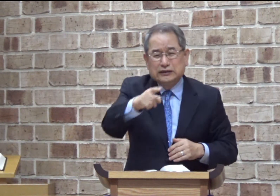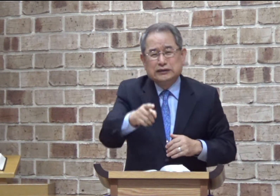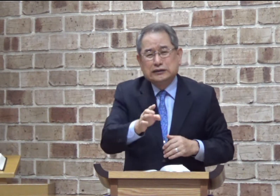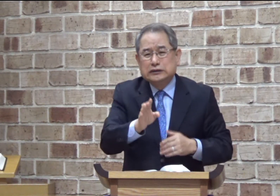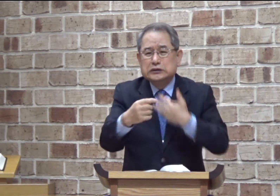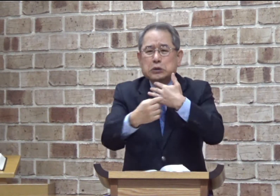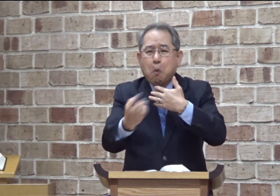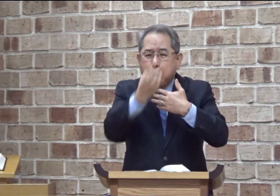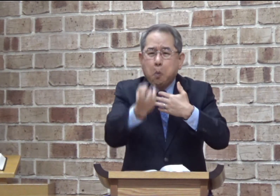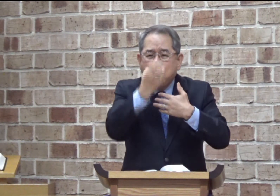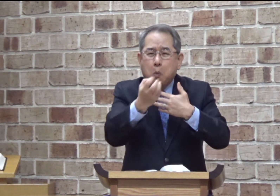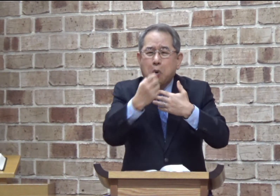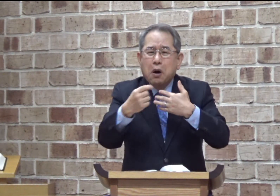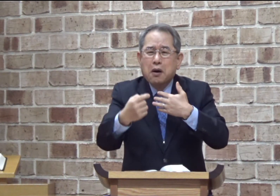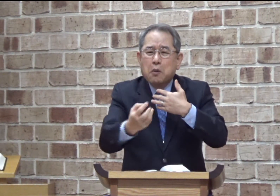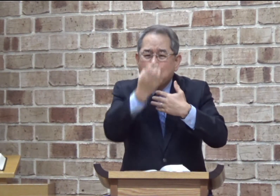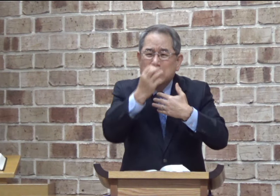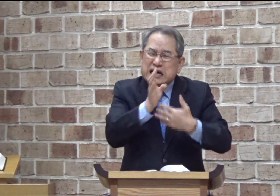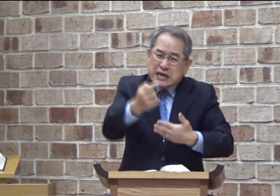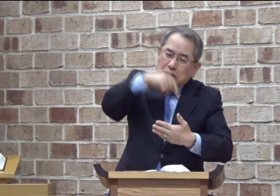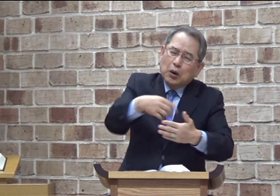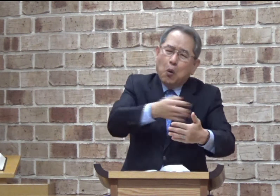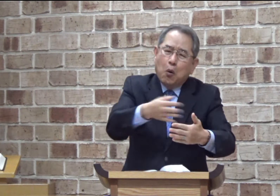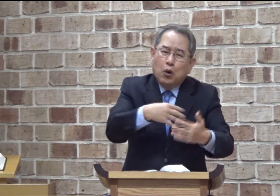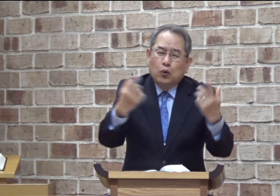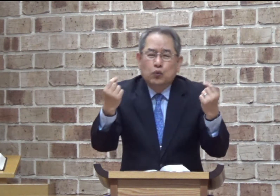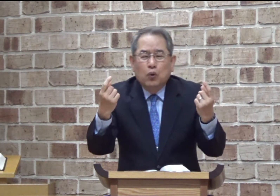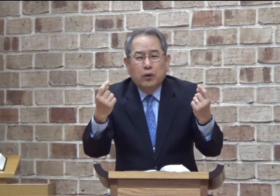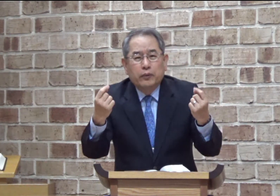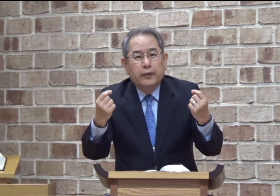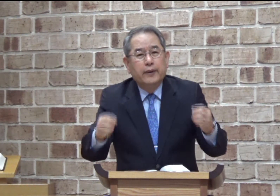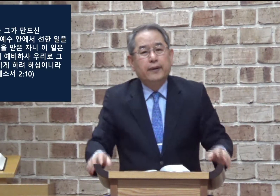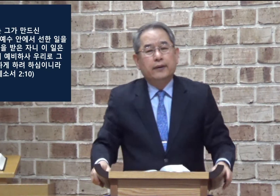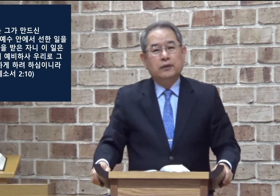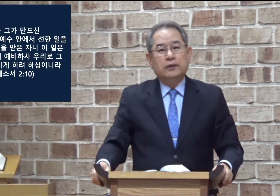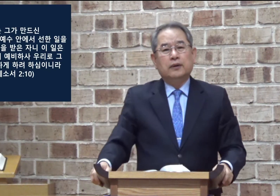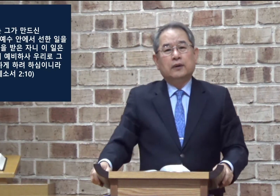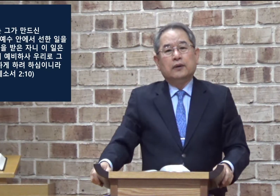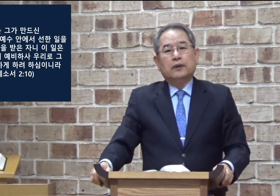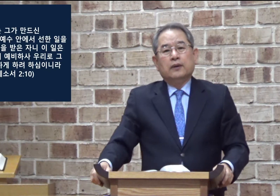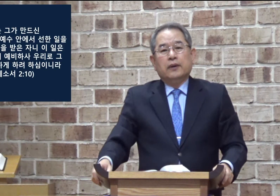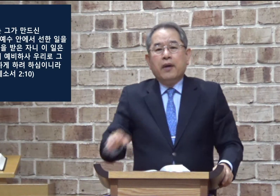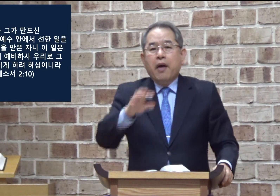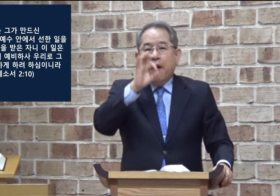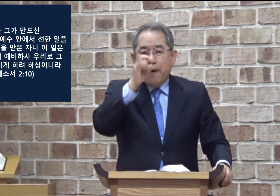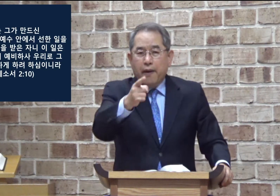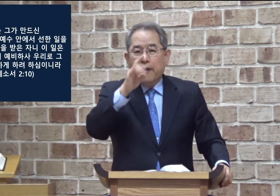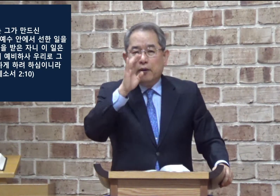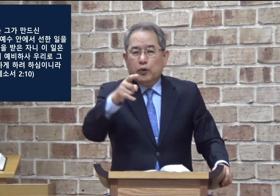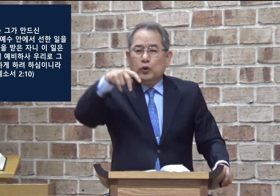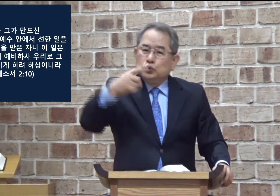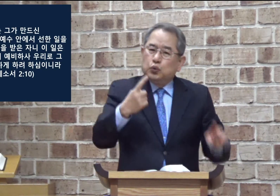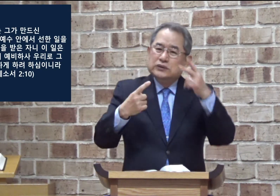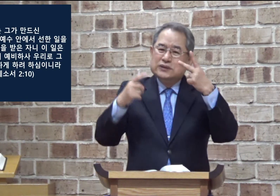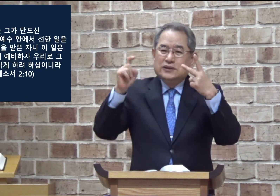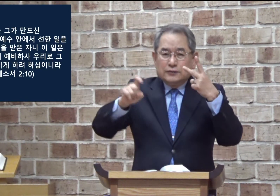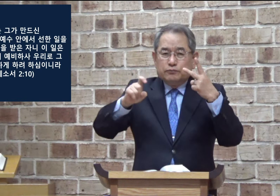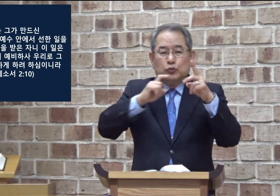아닙니다. 겉모습은 멋있을지 모르지만 우리 안에는 아무것도 없을 수 있습니다. 에베소서 2장 10절